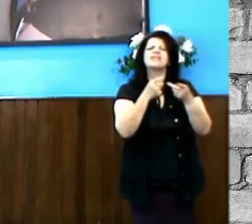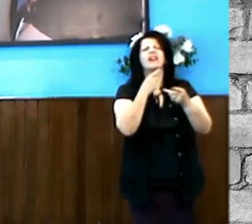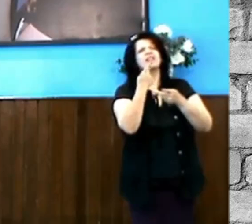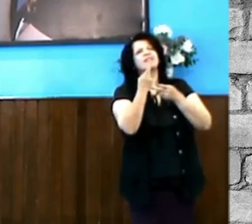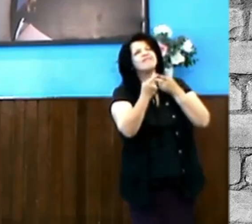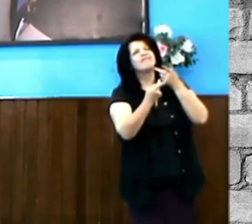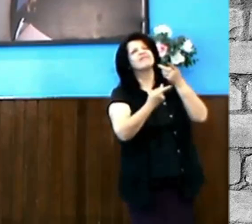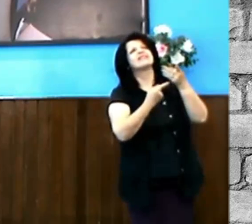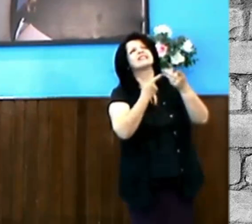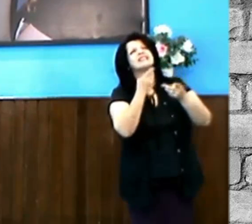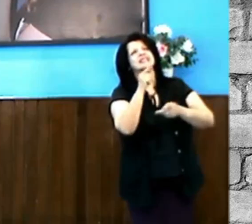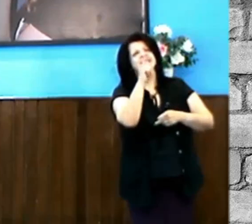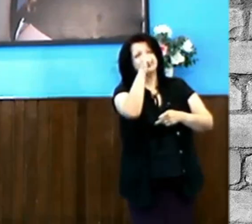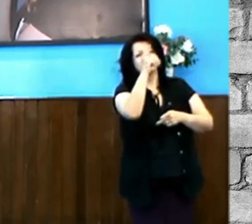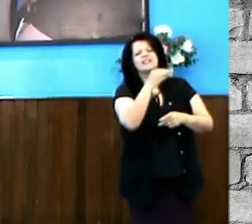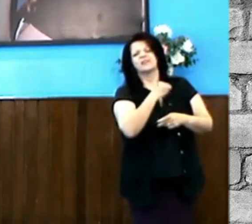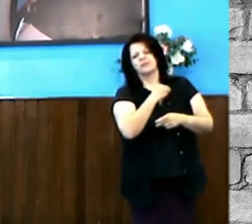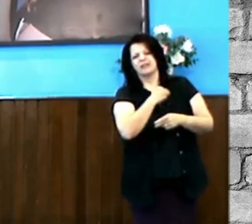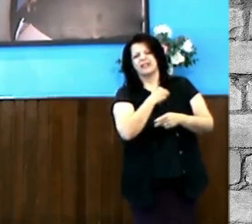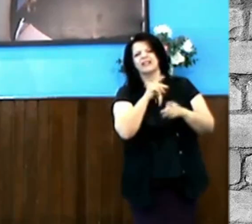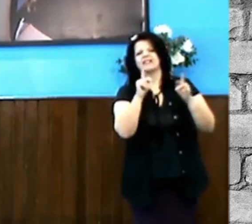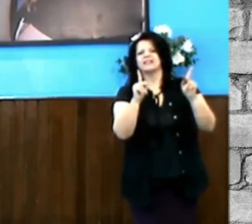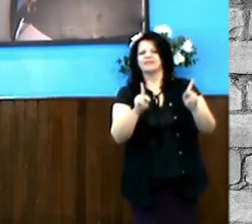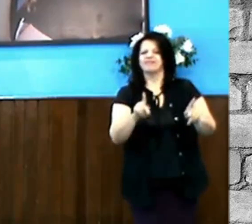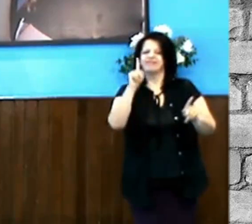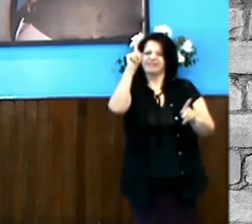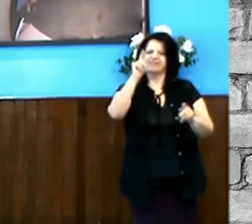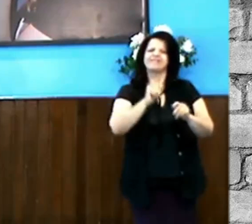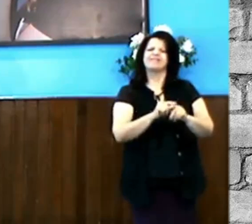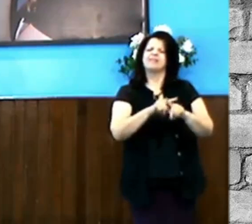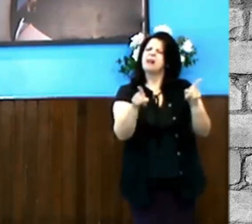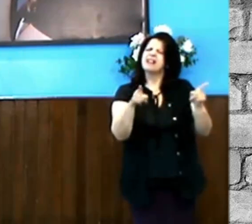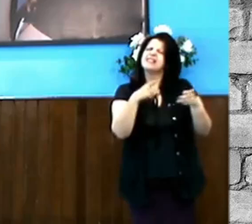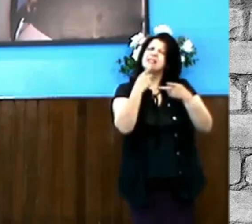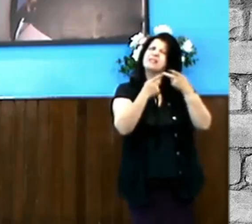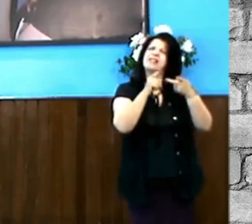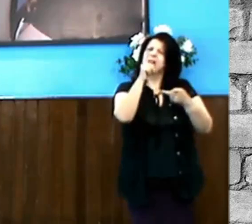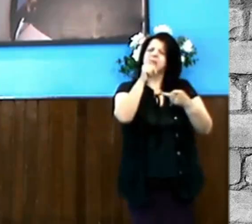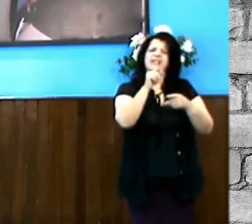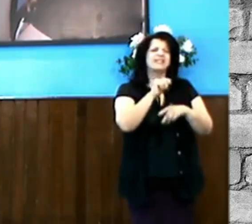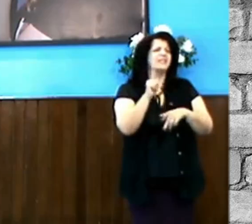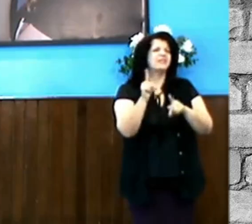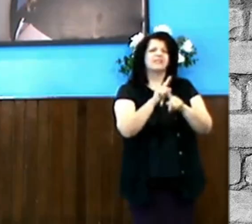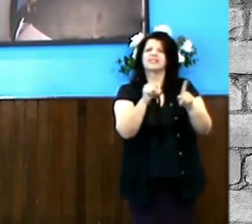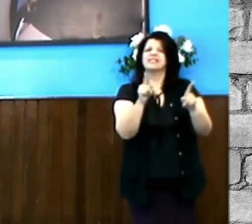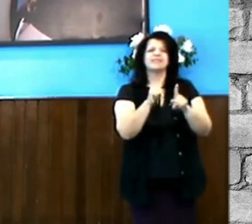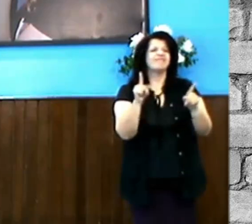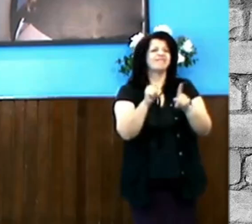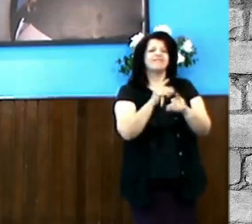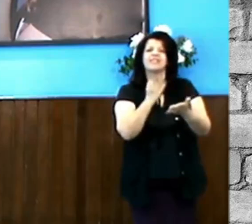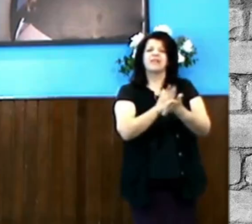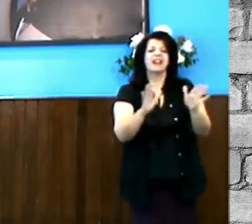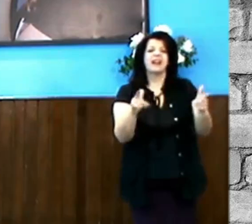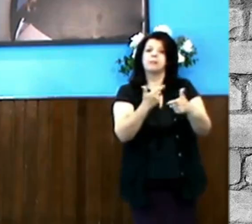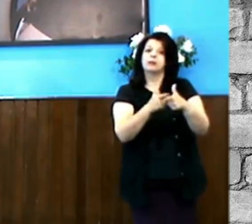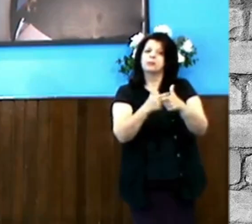confessar o seu pecado. Mas parece que a confissão nem sempre adianta. E eu vou dizer para você por que não. Em